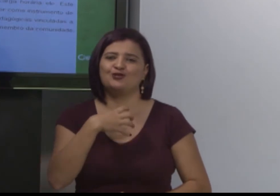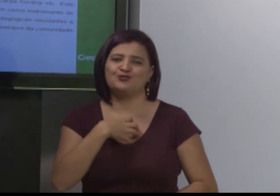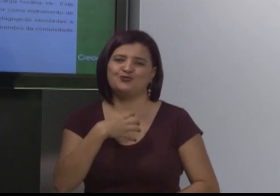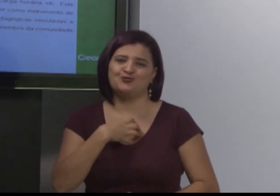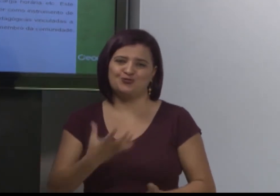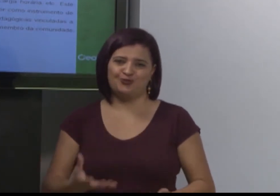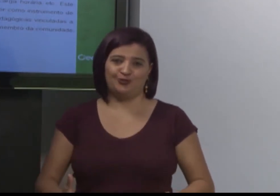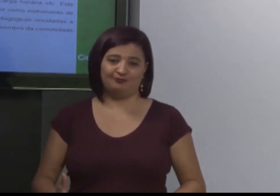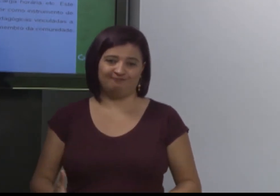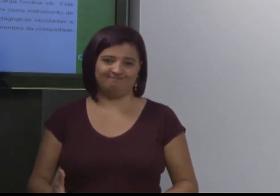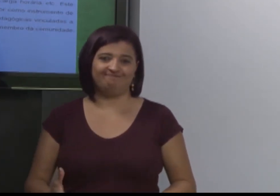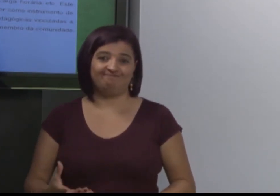jeito.